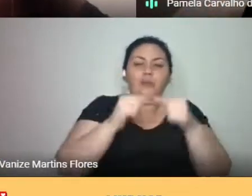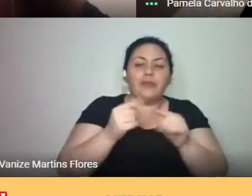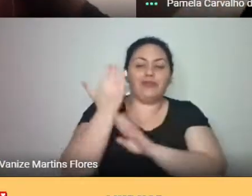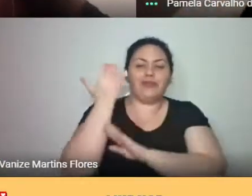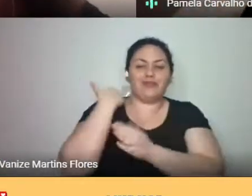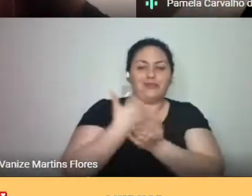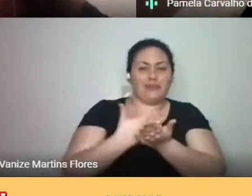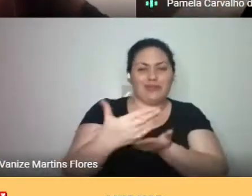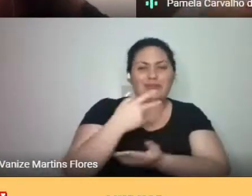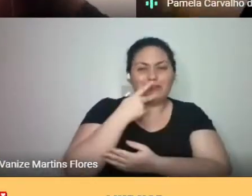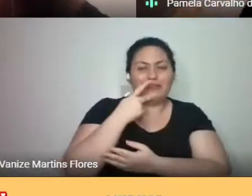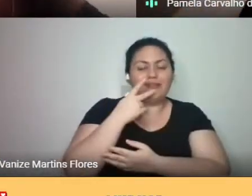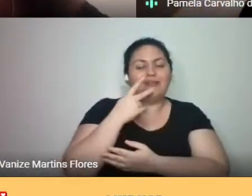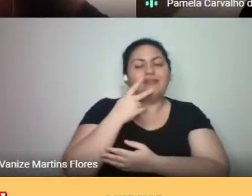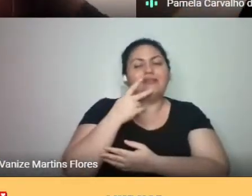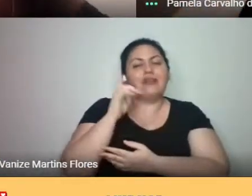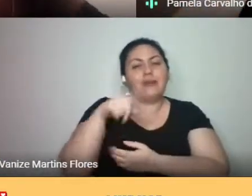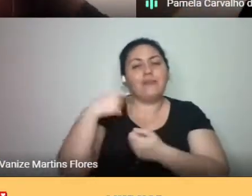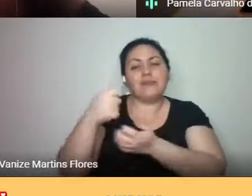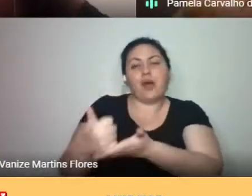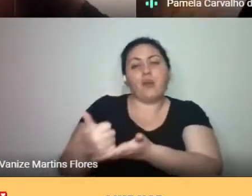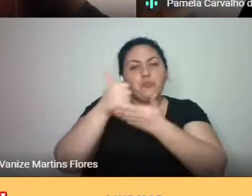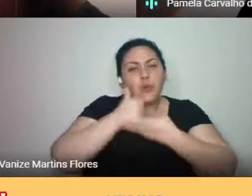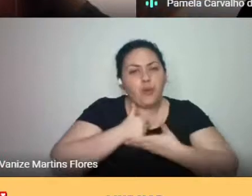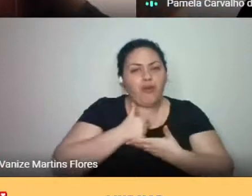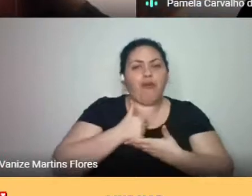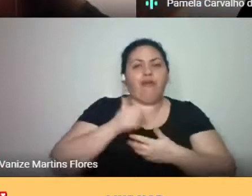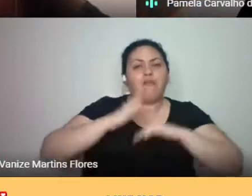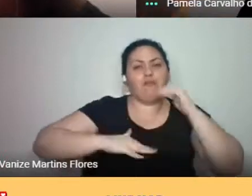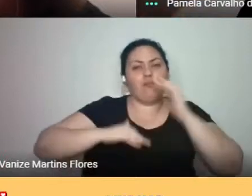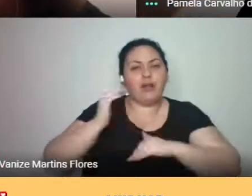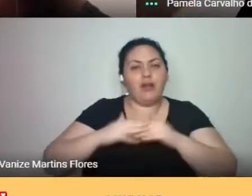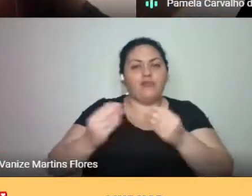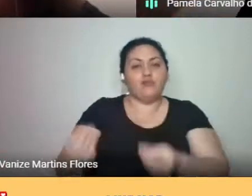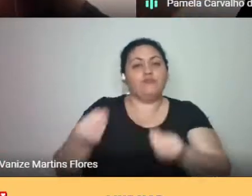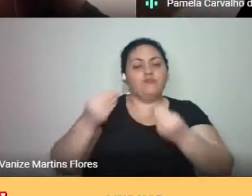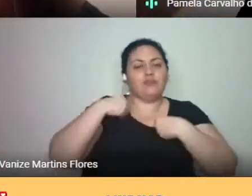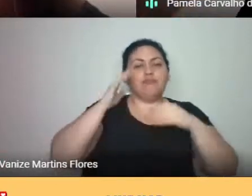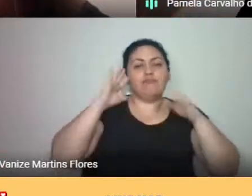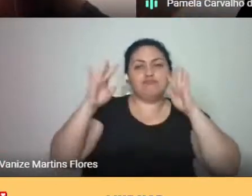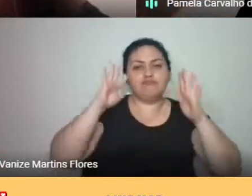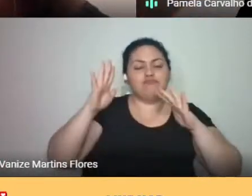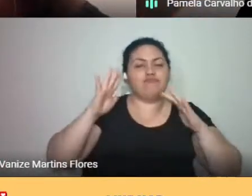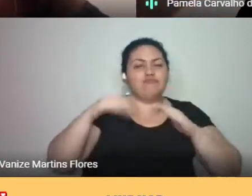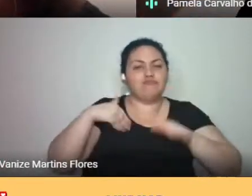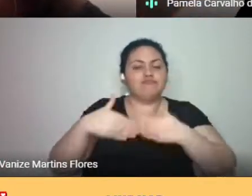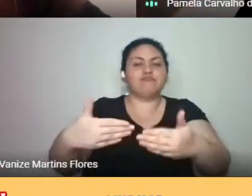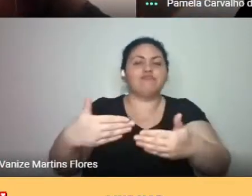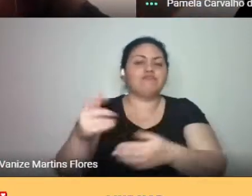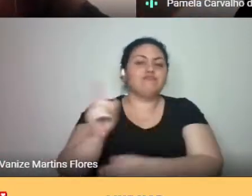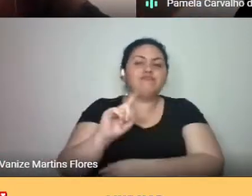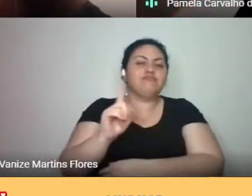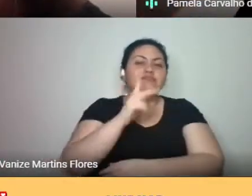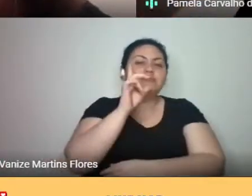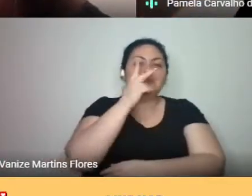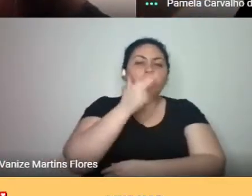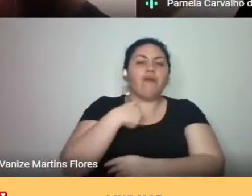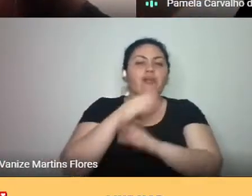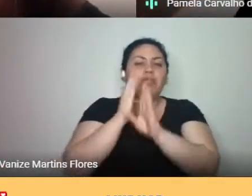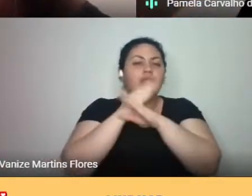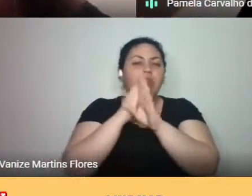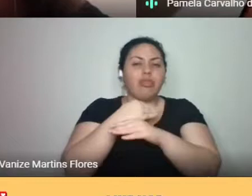dar suporte que a gente quer fazer, porque a gente pensa para a nossa direção de vida, e não ser uma distração, uma forma